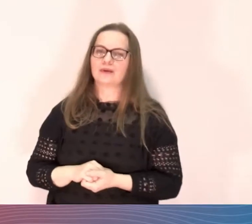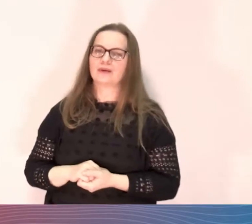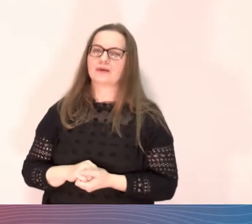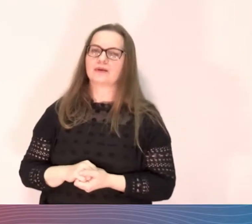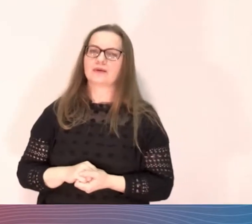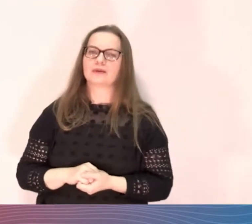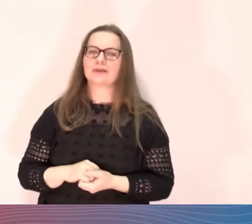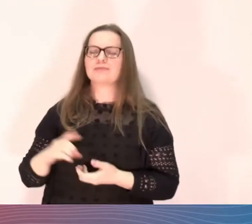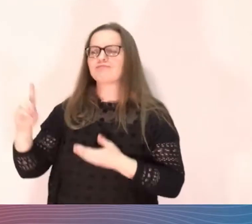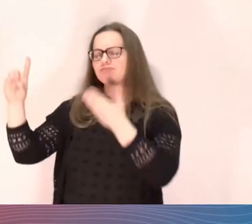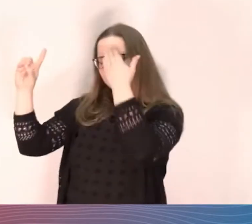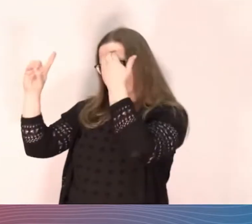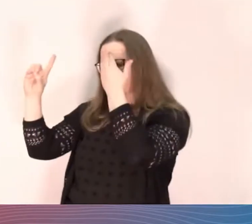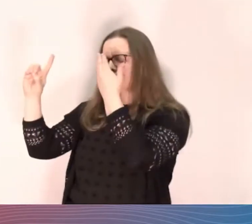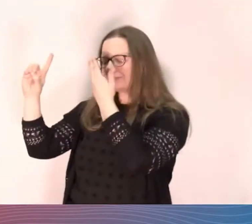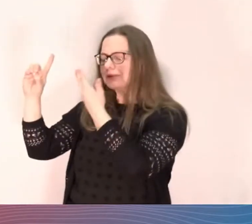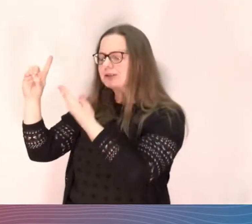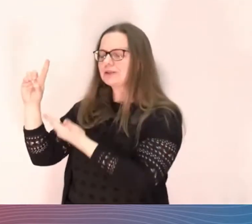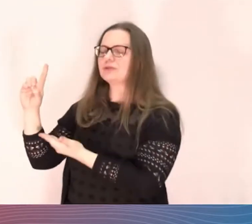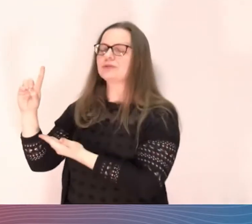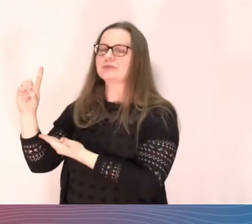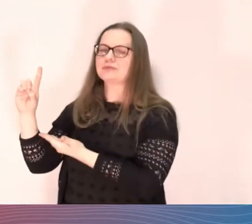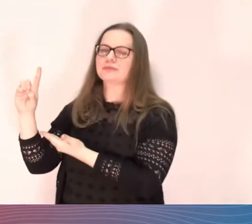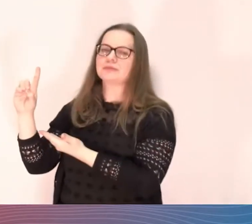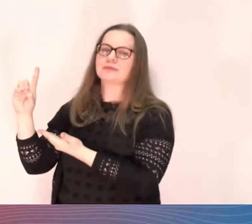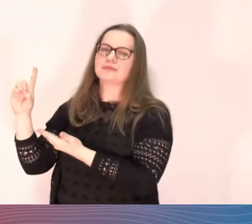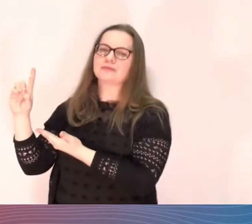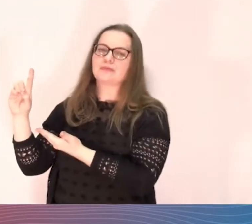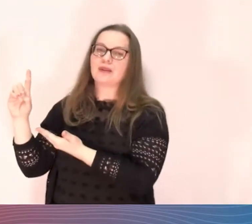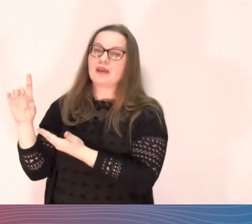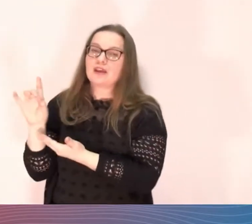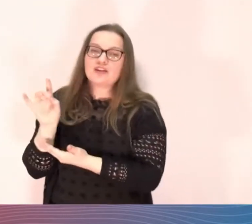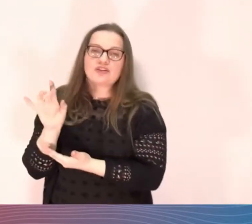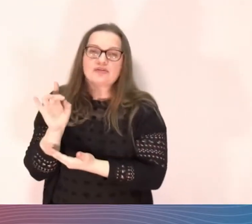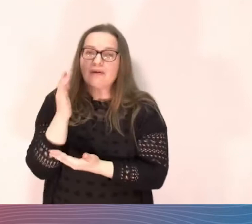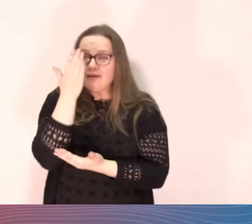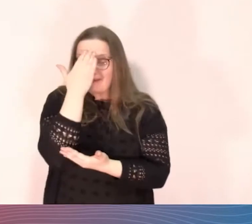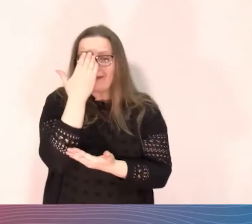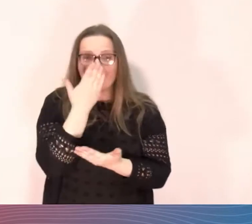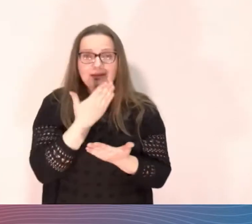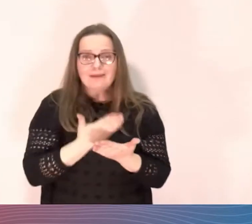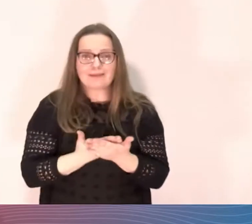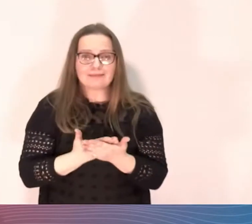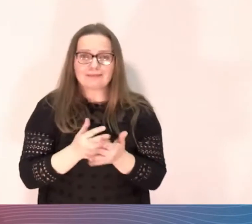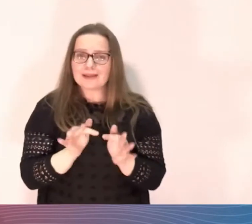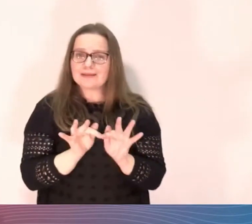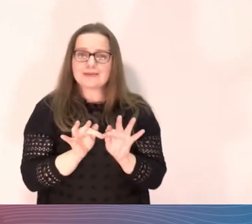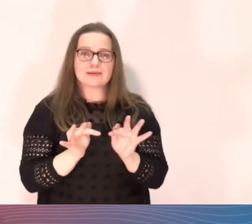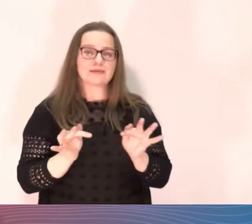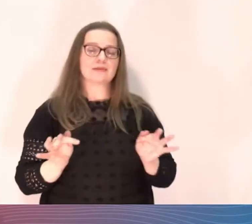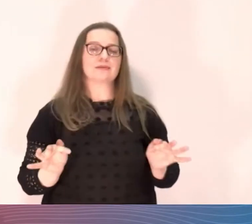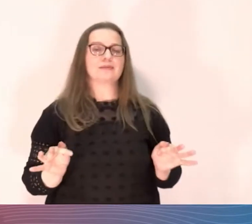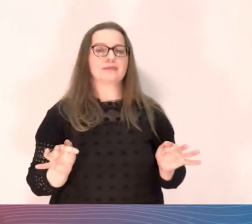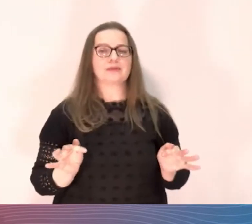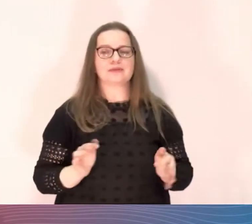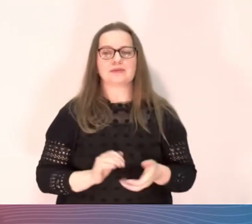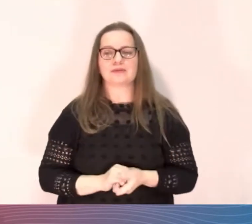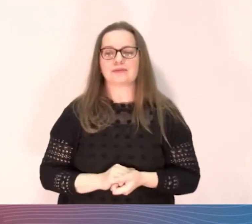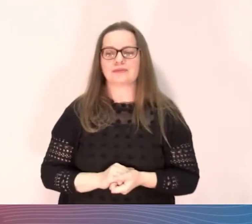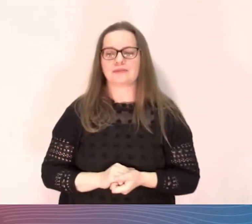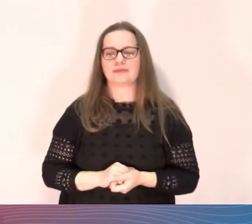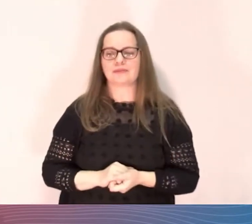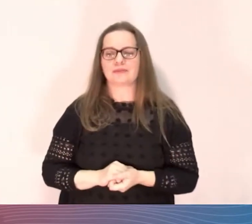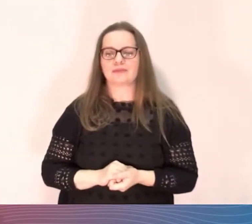também crido. Basta crer. É tão simples. Não precisa